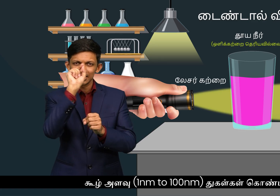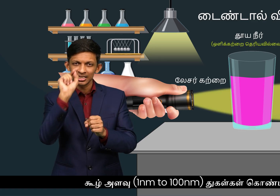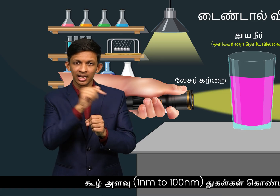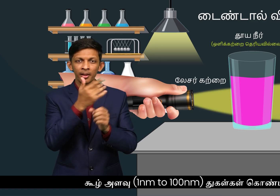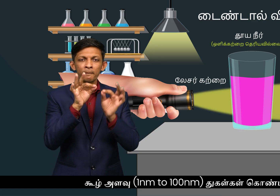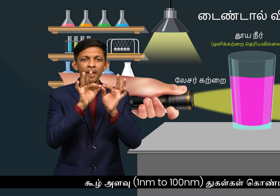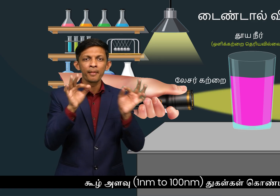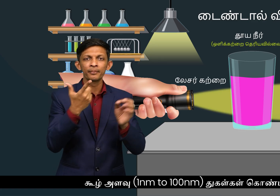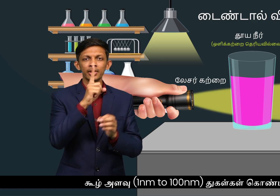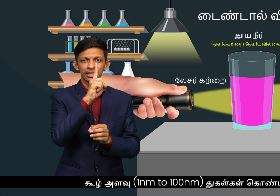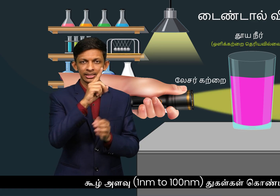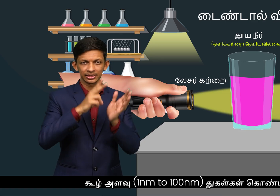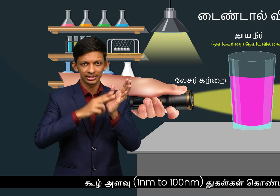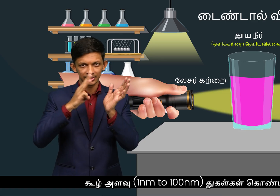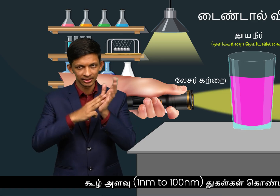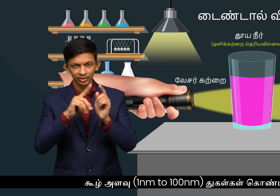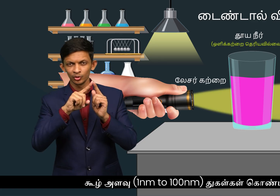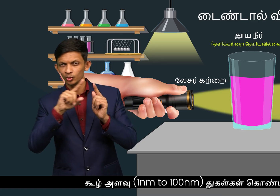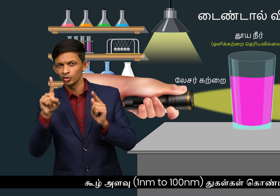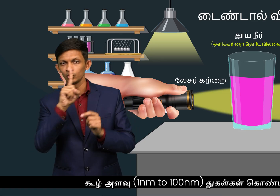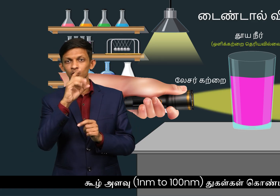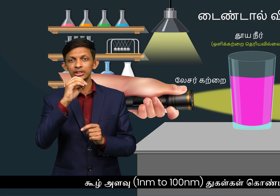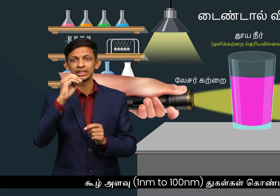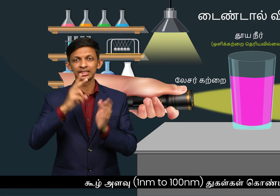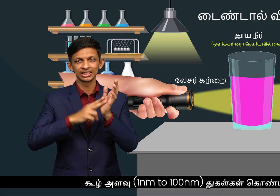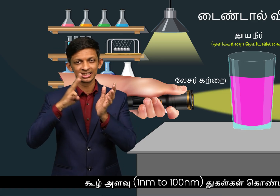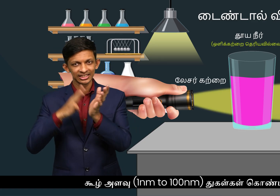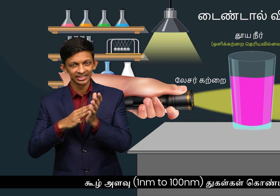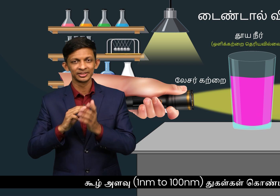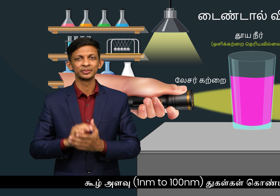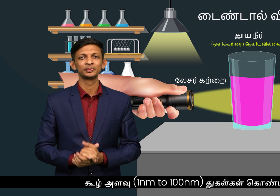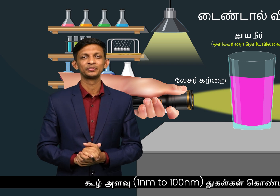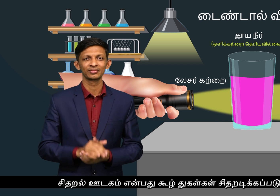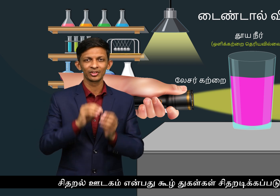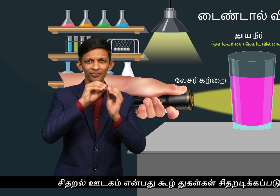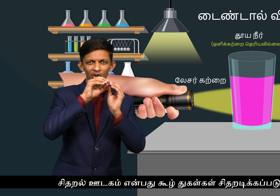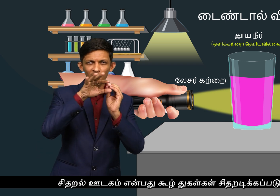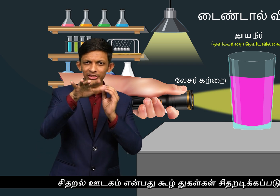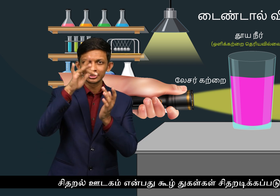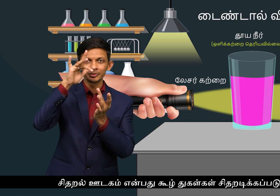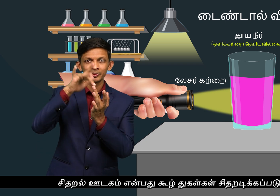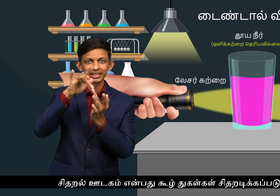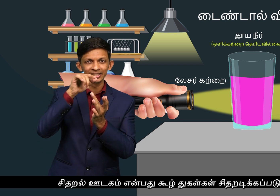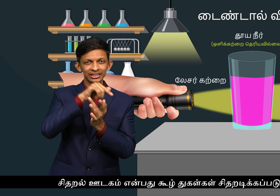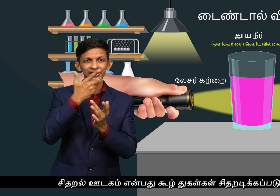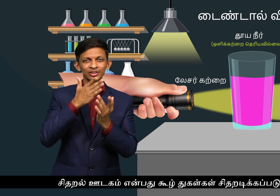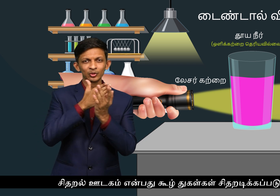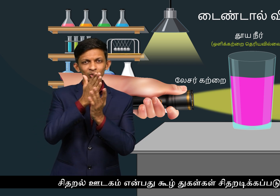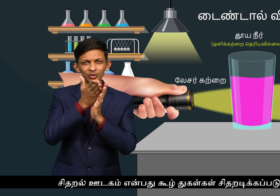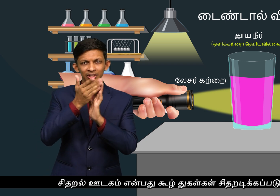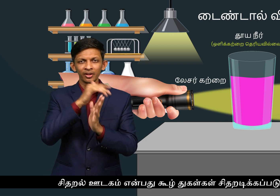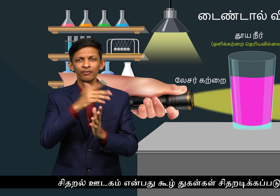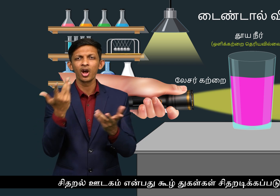1 நானோமீட்டர் முதல் 100 நானோமீட்டர் வரை துகள்கள் கொண்டது. சிதறல் ஊடகம் என்பது